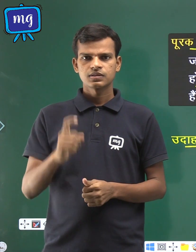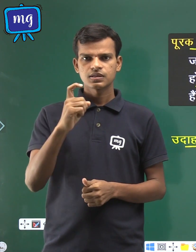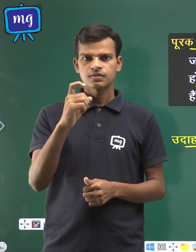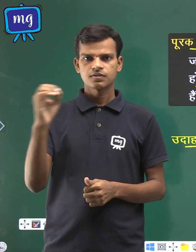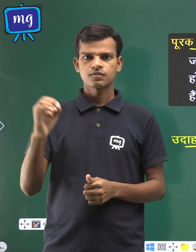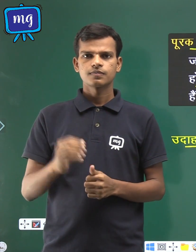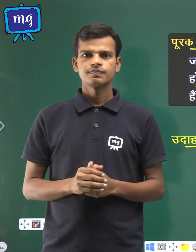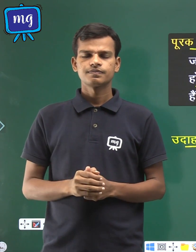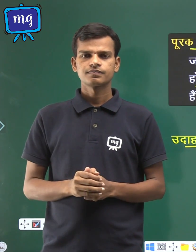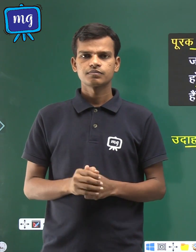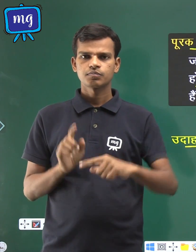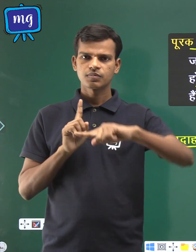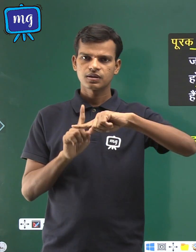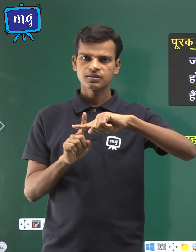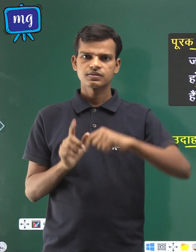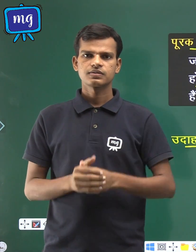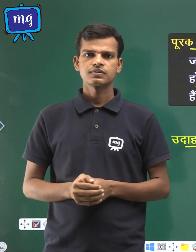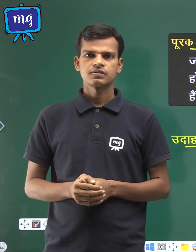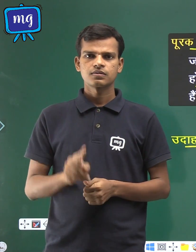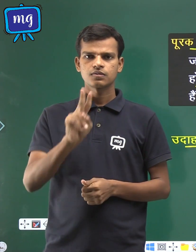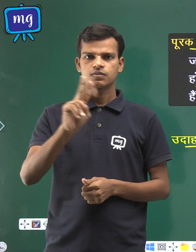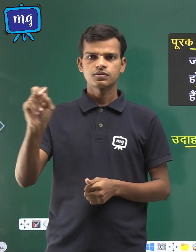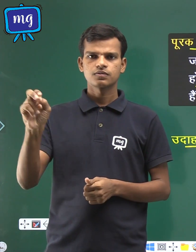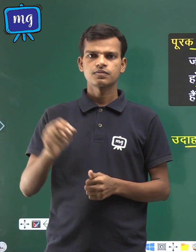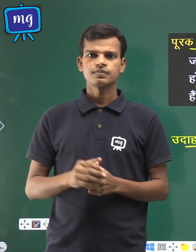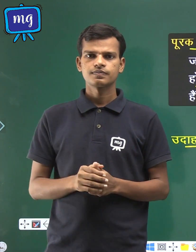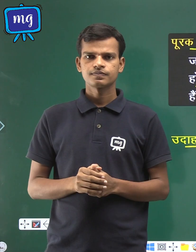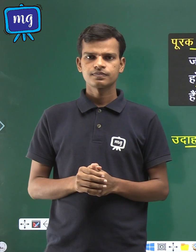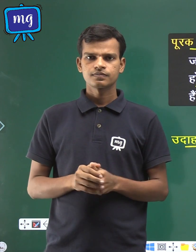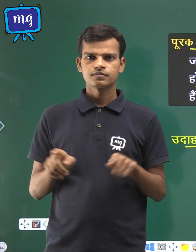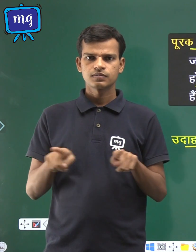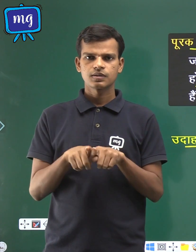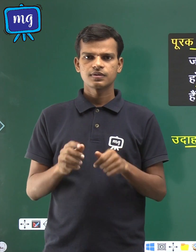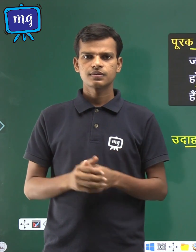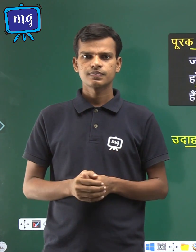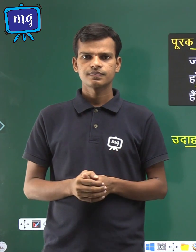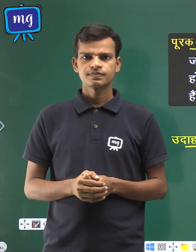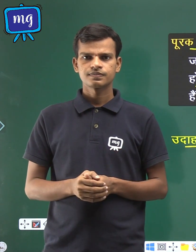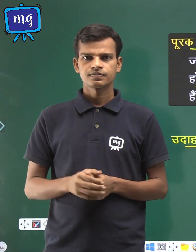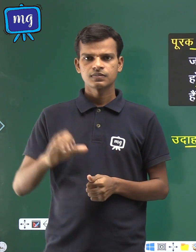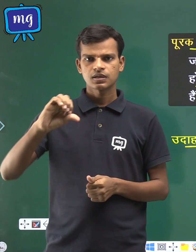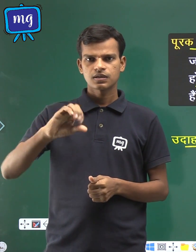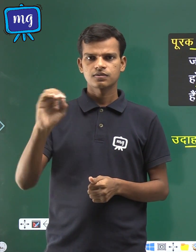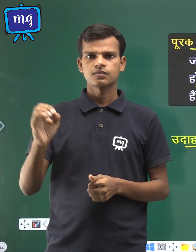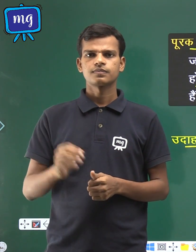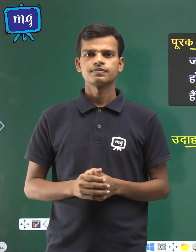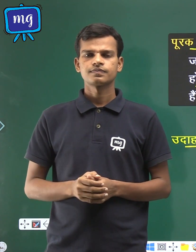70 प्लस 20 बराबर 90।